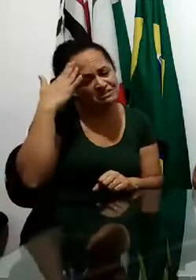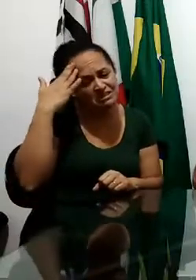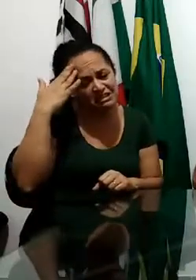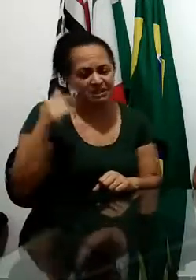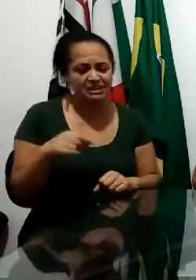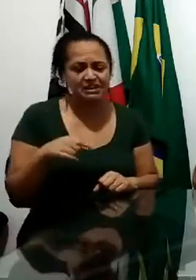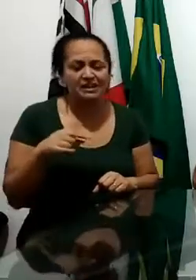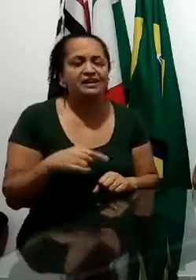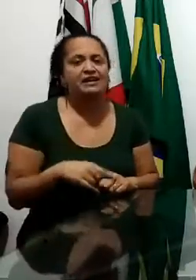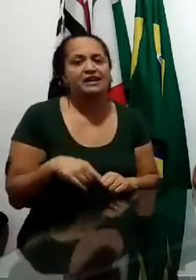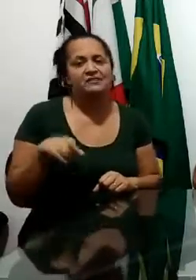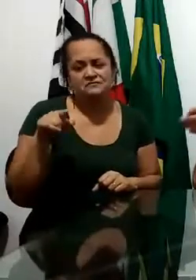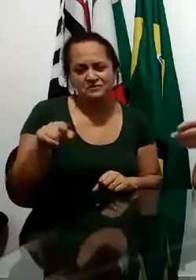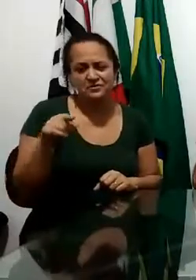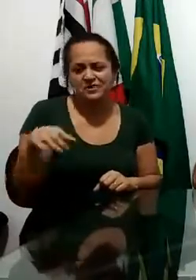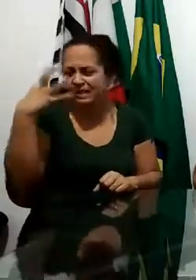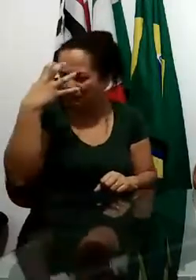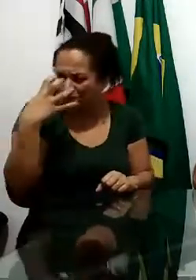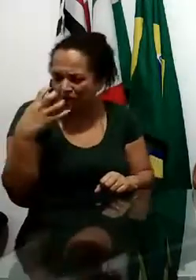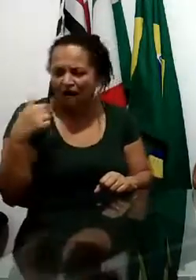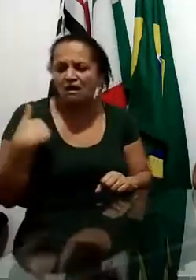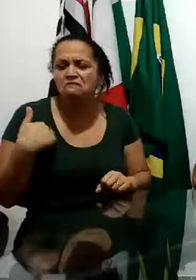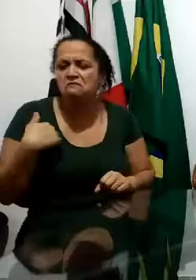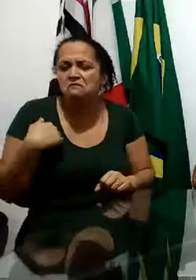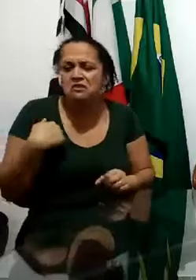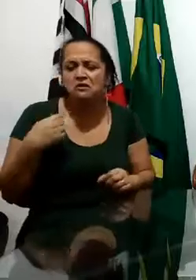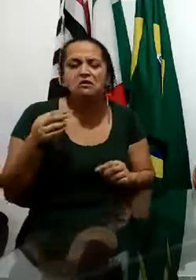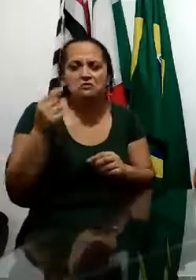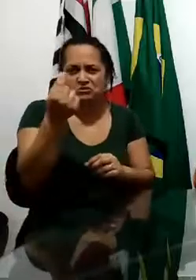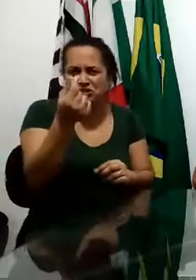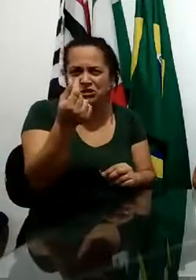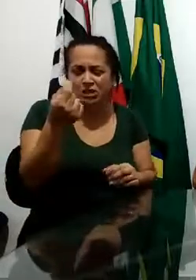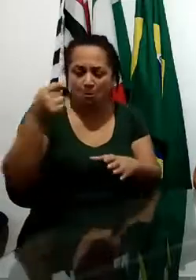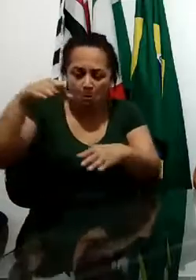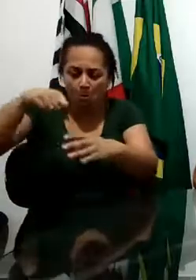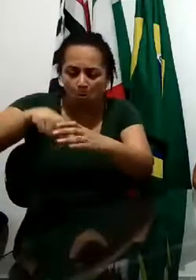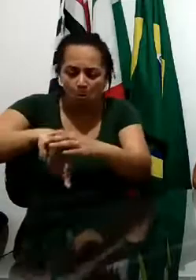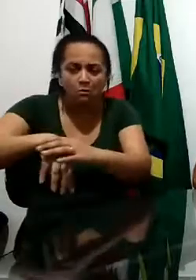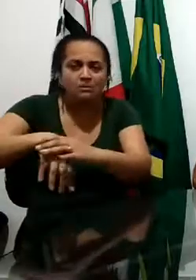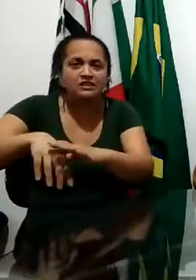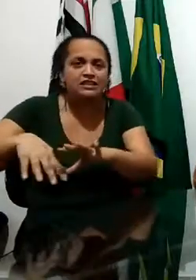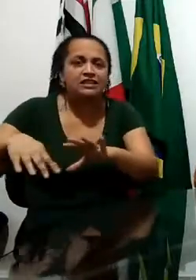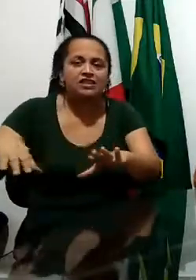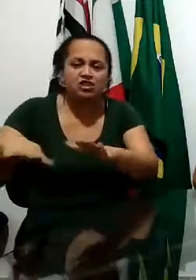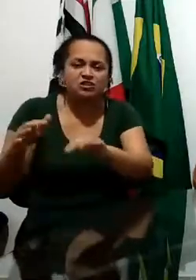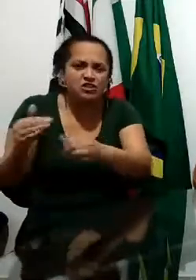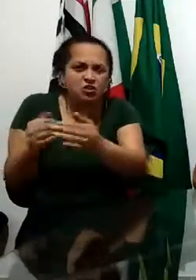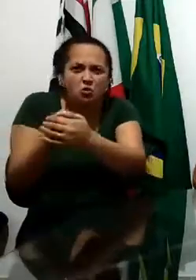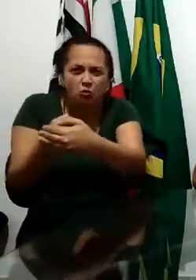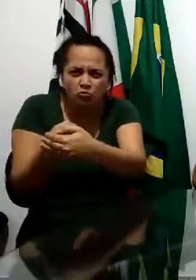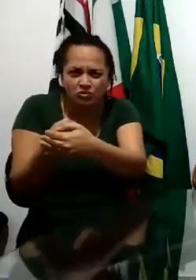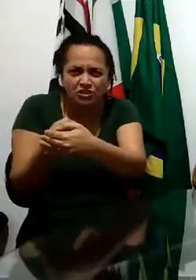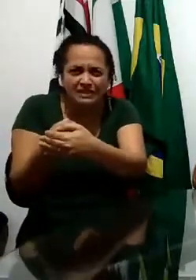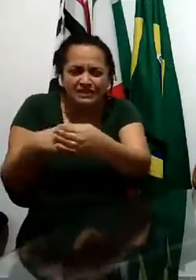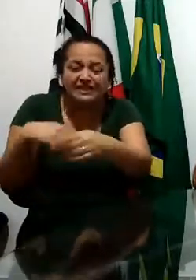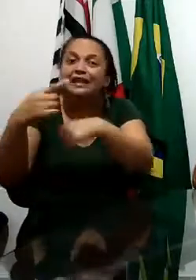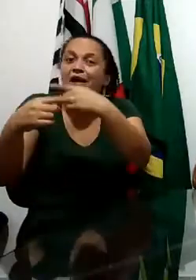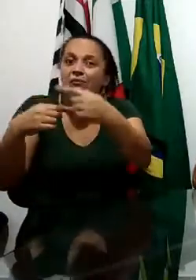eu peguei o talento e escondi, cavei um buraco e escondi. Está aqui ele, né? E sujo de terra ainda.